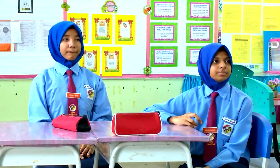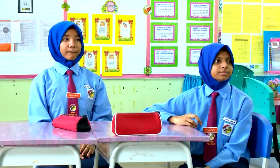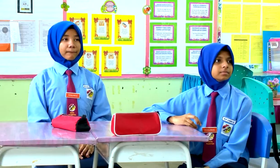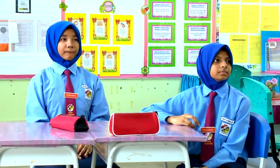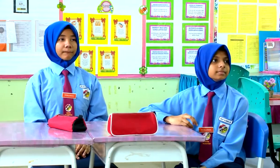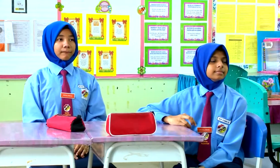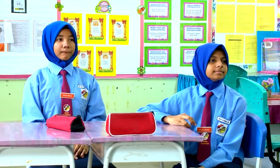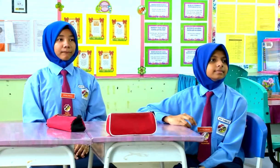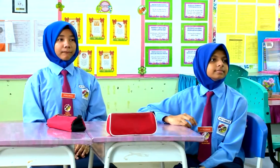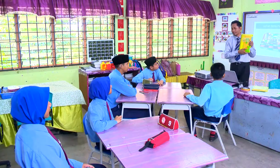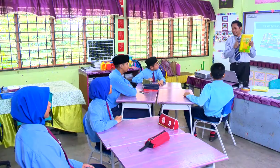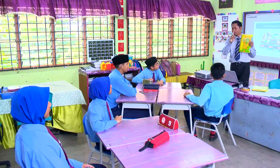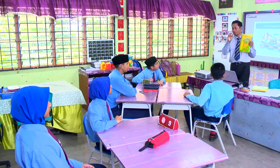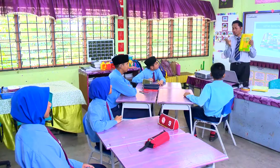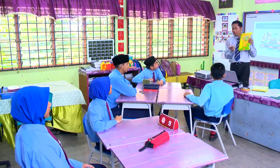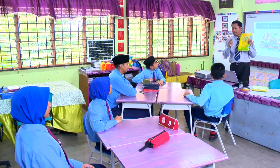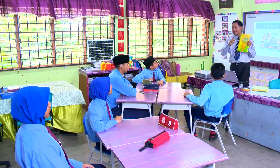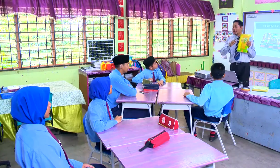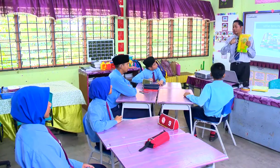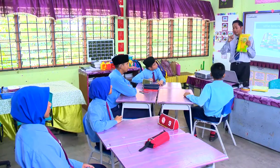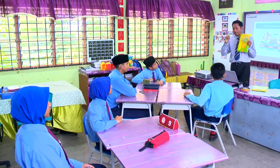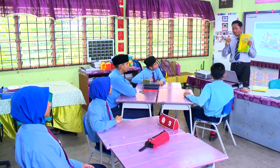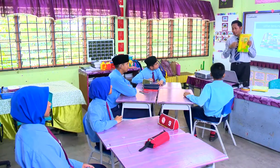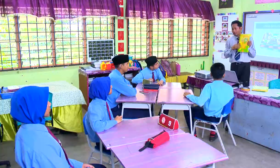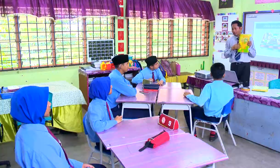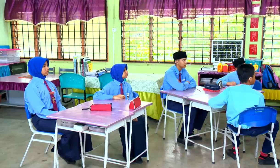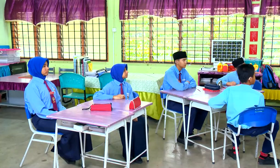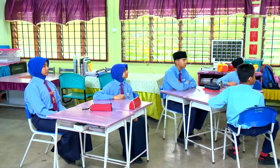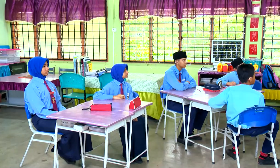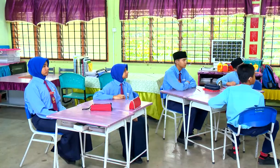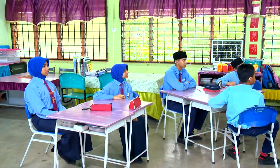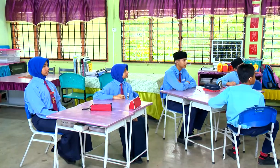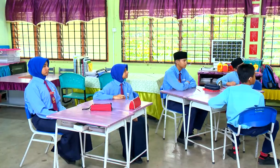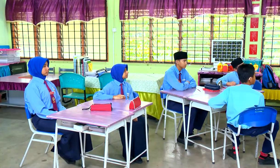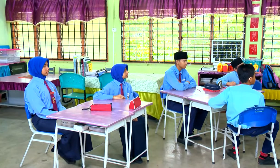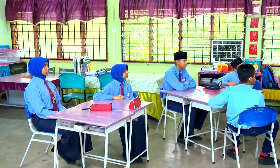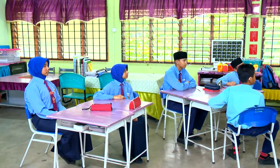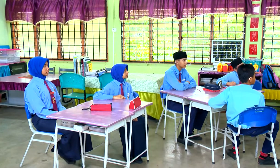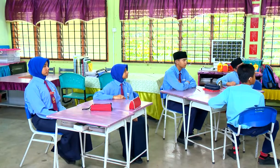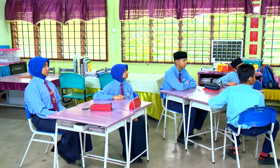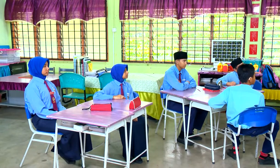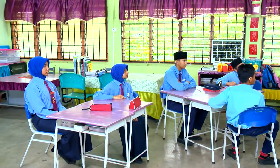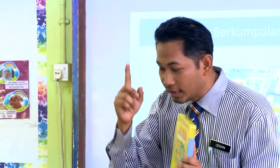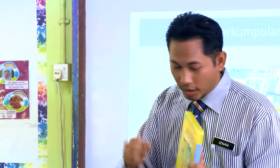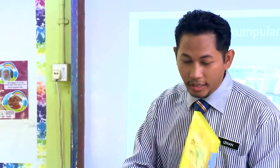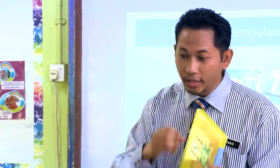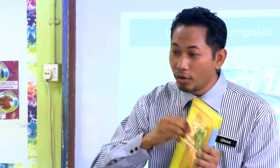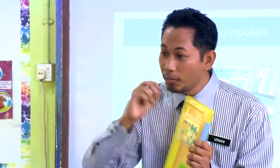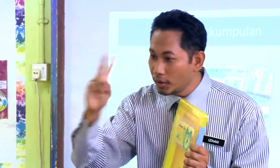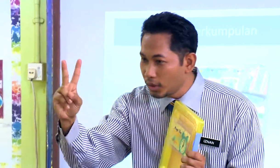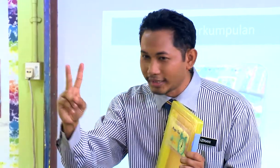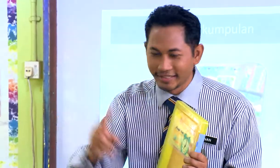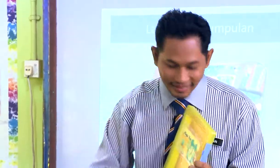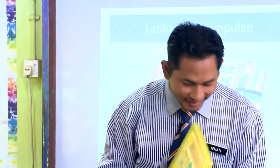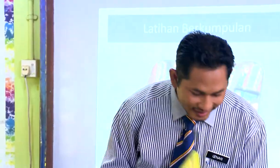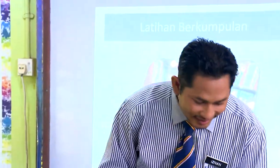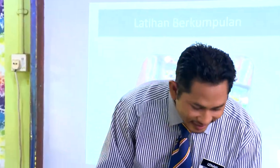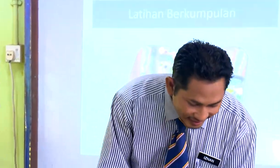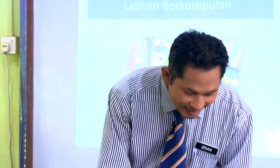bagi kat awak satu kotak Magic Box. Okey, buat sama macam tadi. Okey, nombor 2.